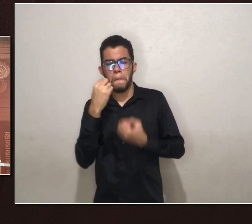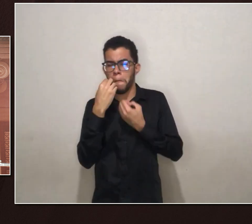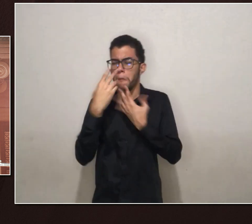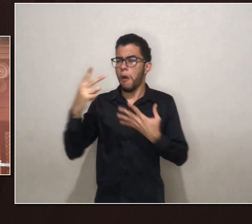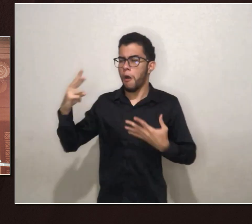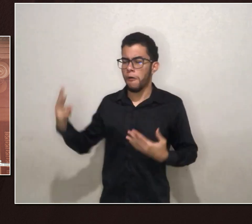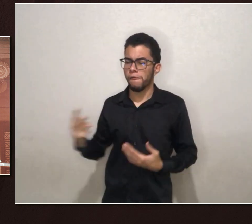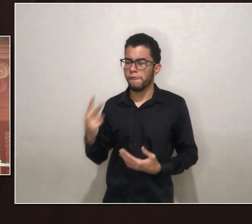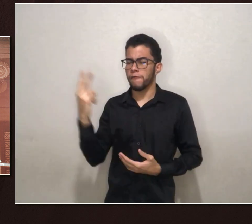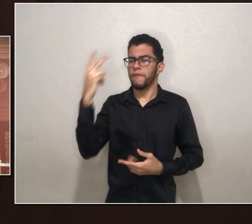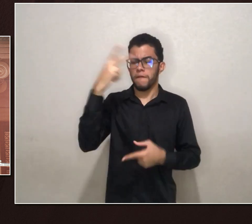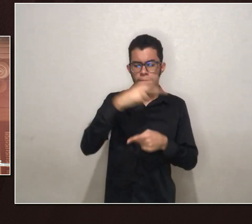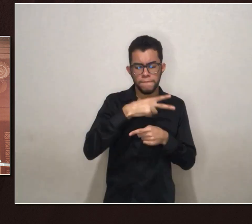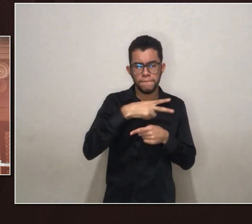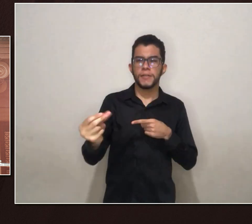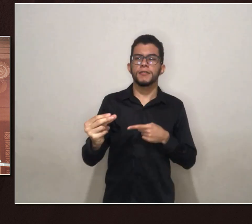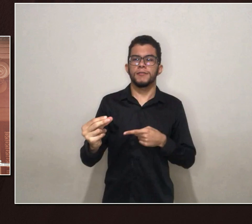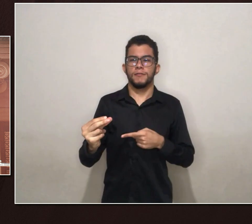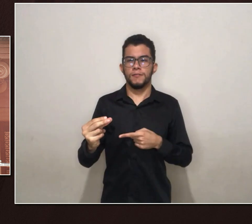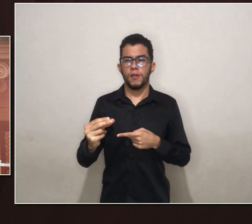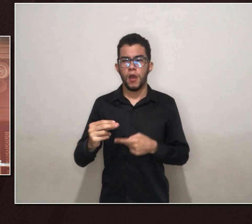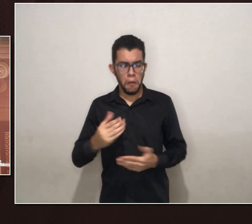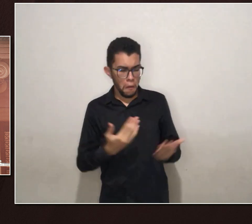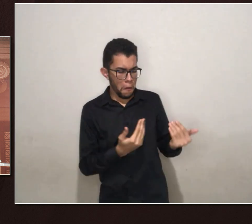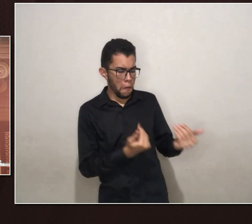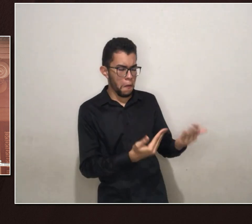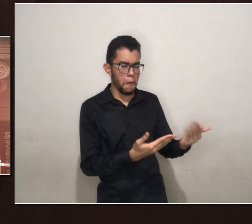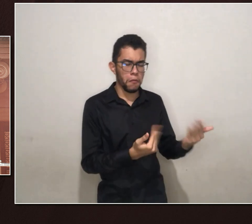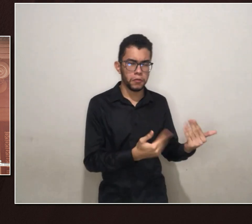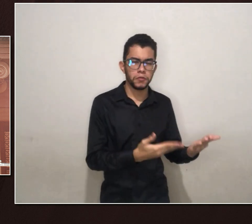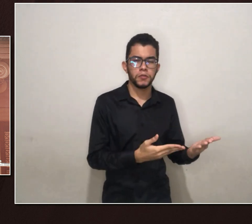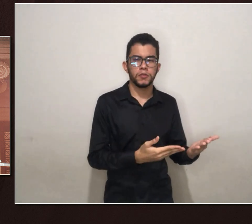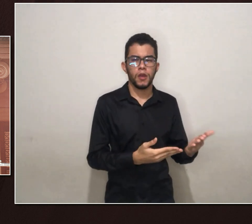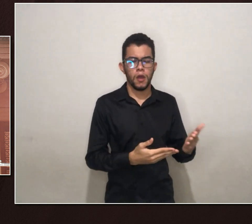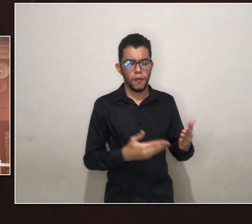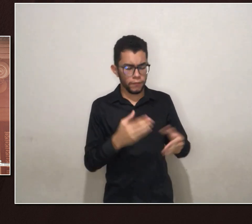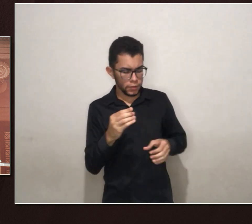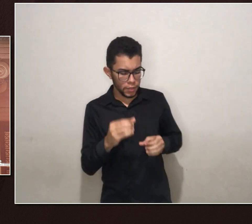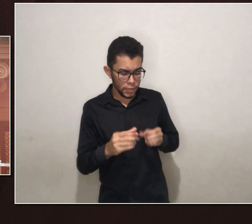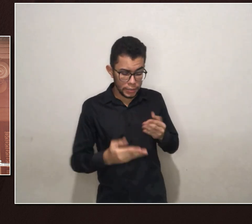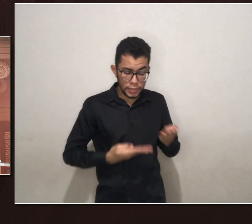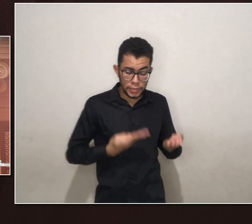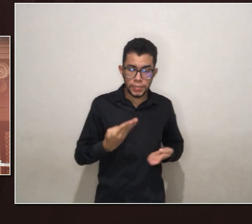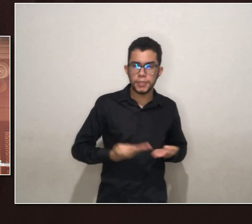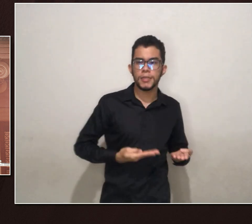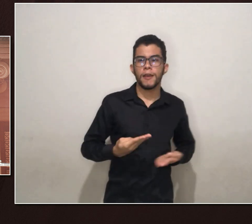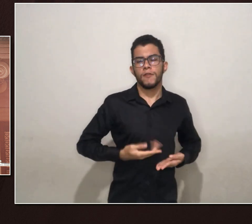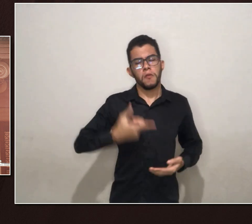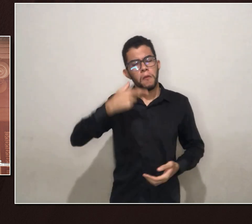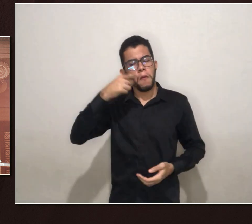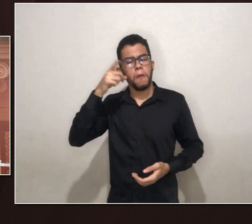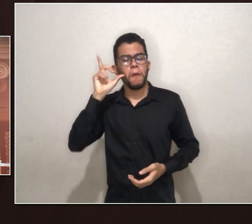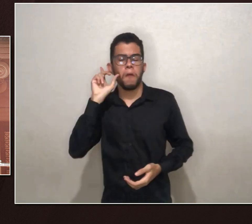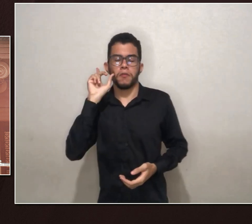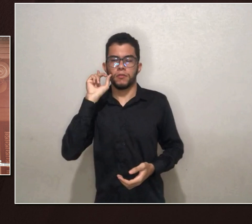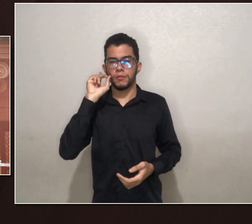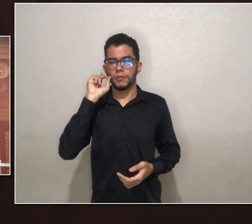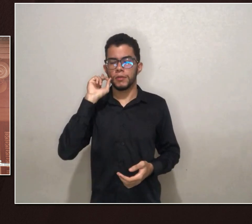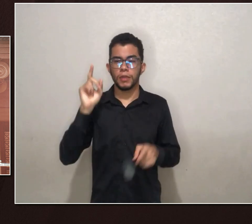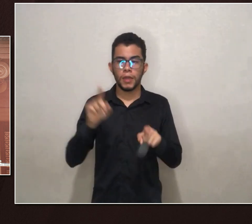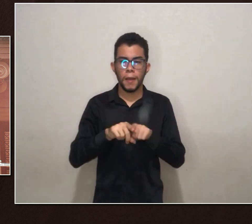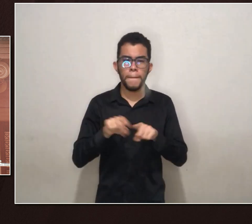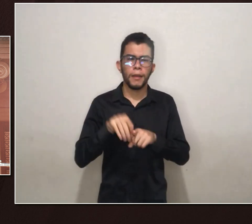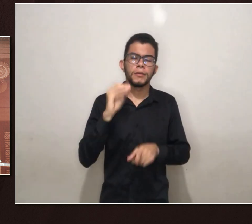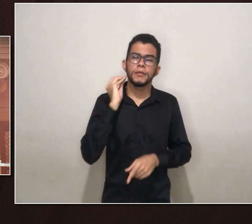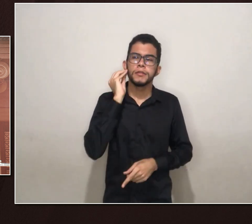que foram ganhos recentemente já participaram, saíram, né, e experimentaram o poder do